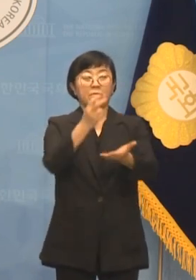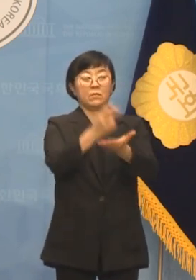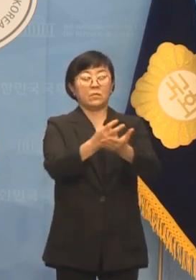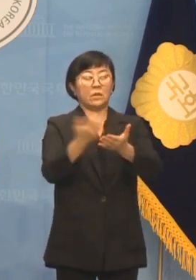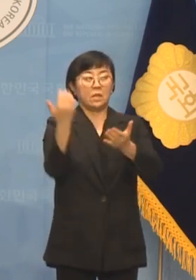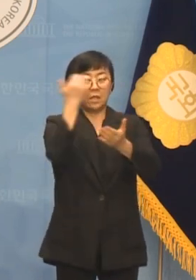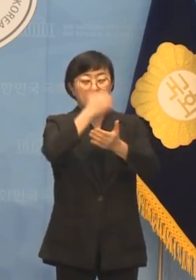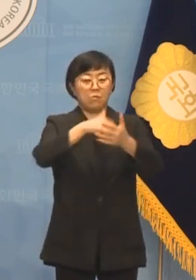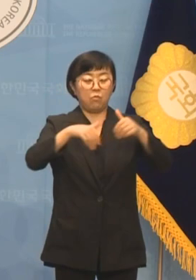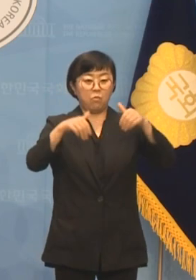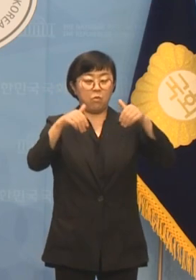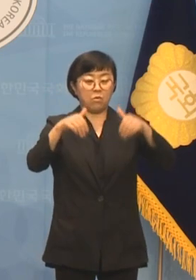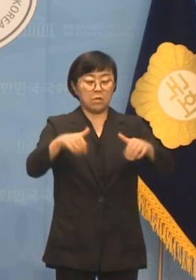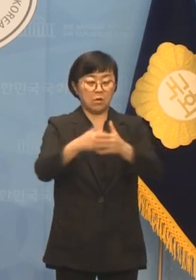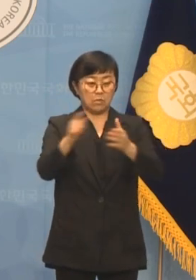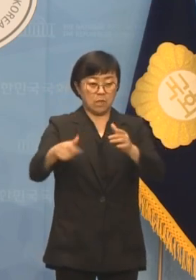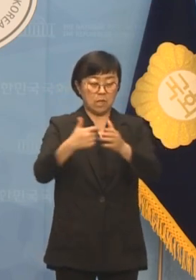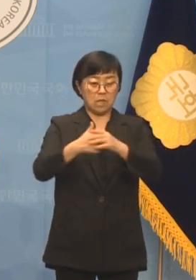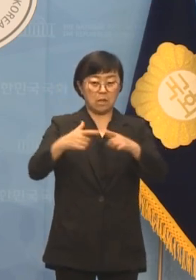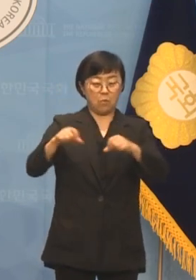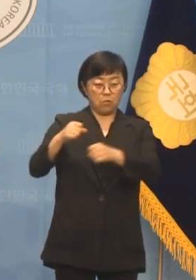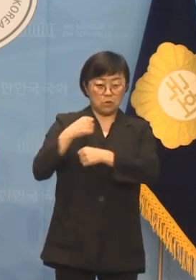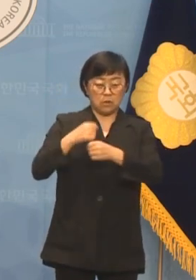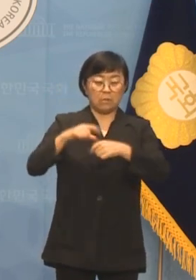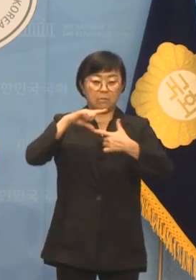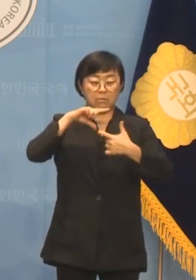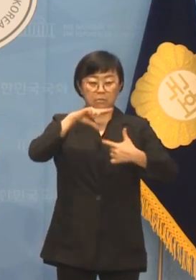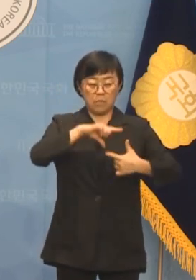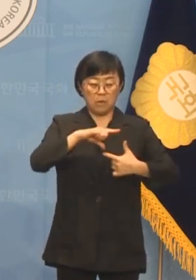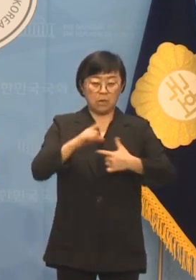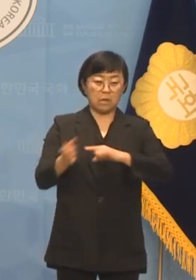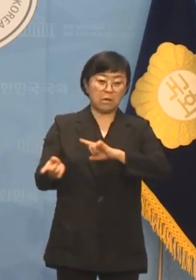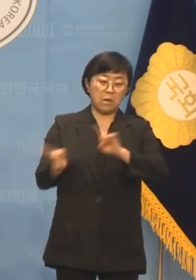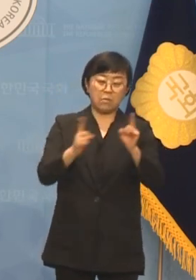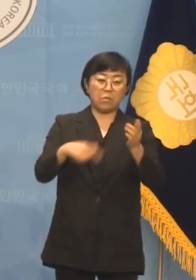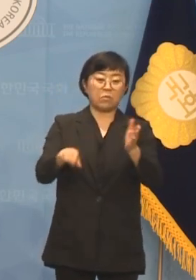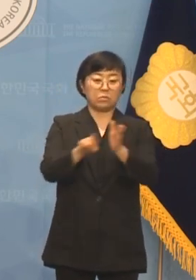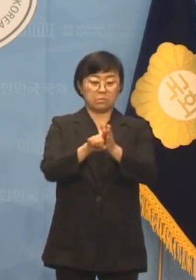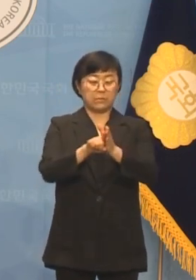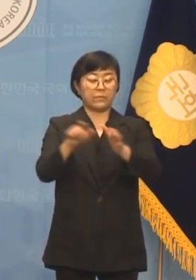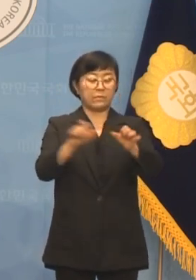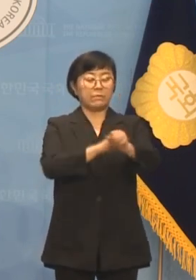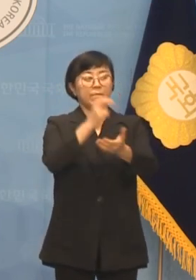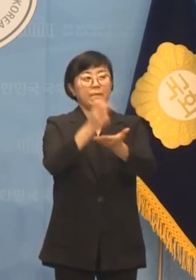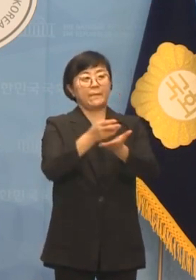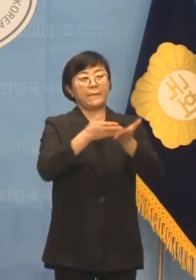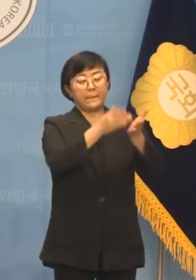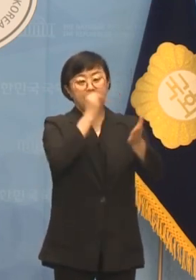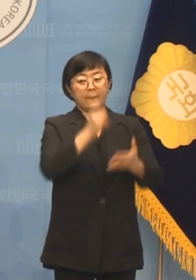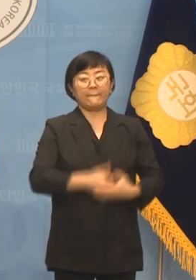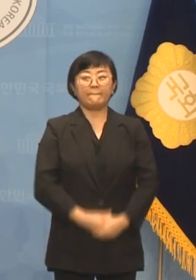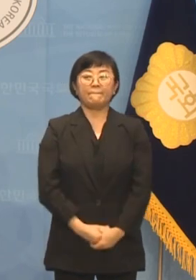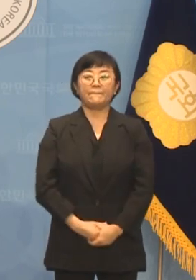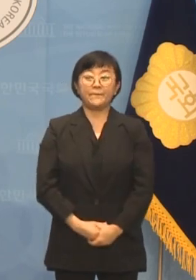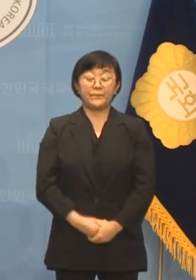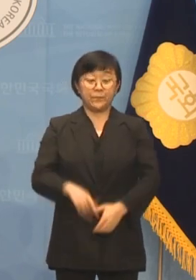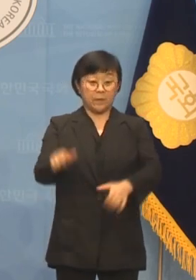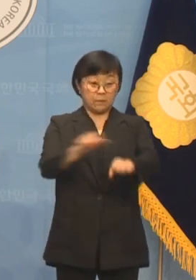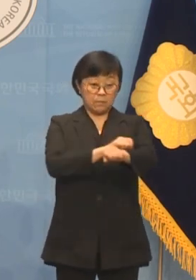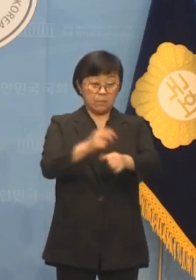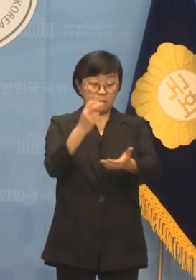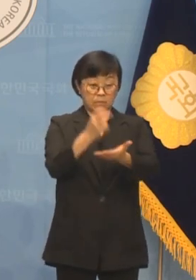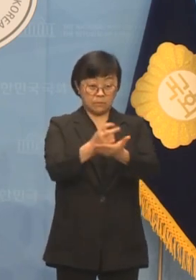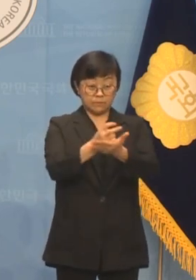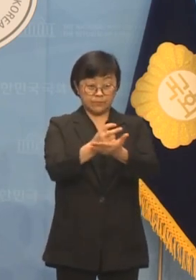일본군 위안부 피해 진상규명 및 명예회복에 관한 특별법안을 대표 발의했습니다. 이